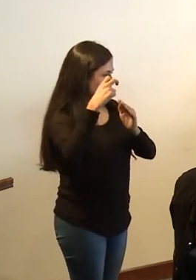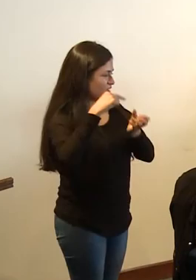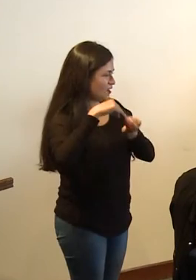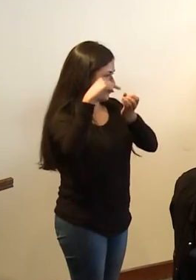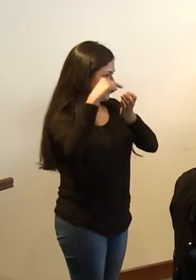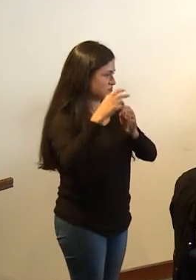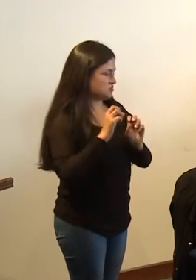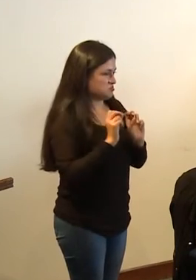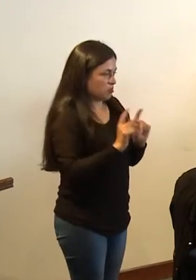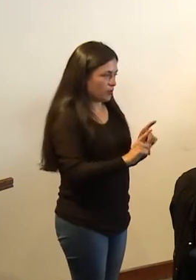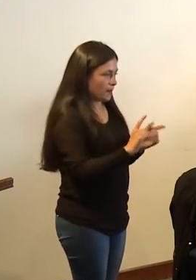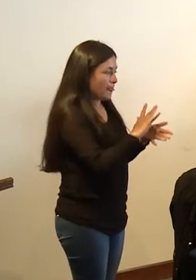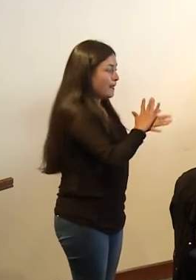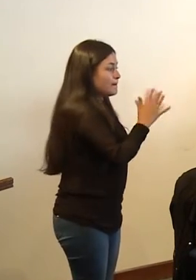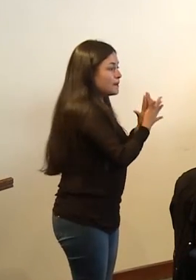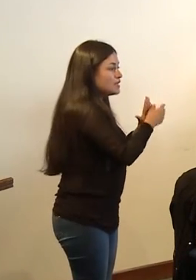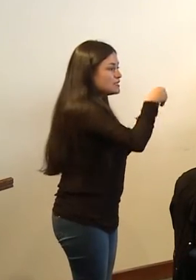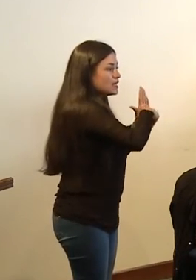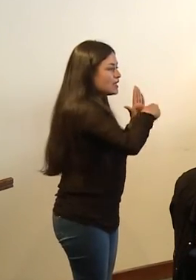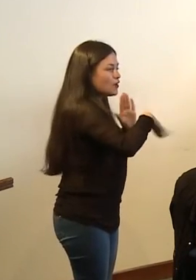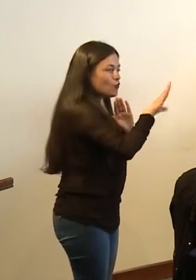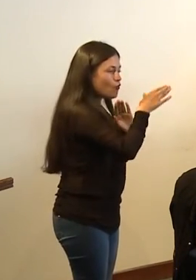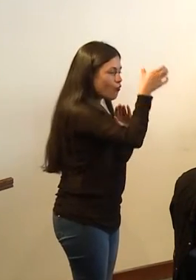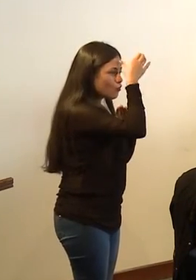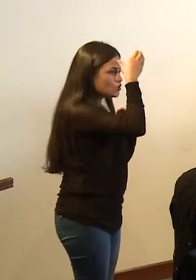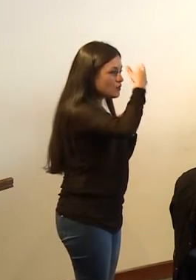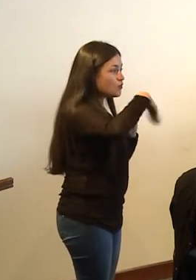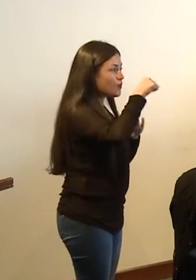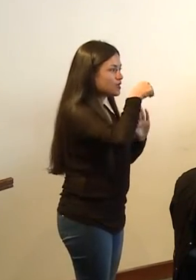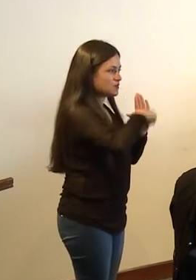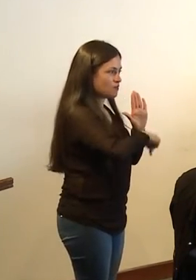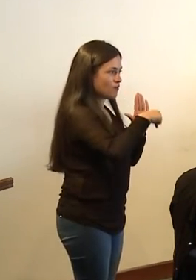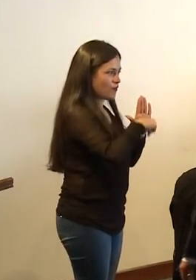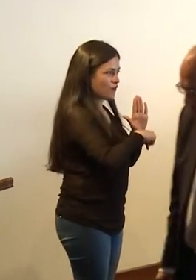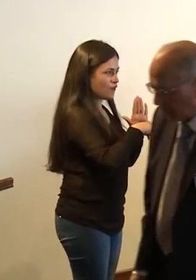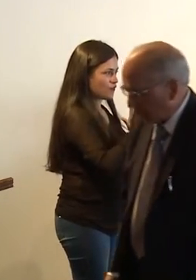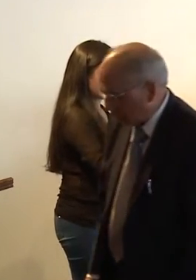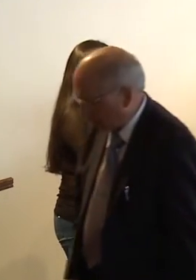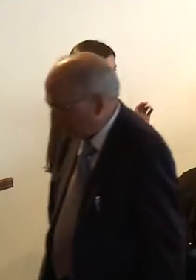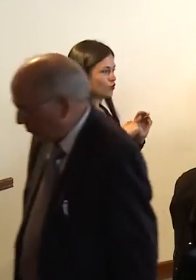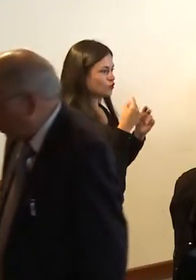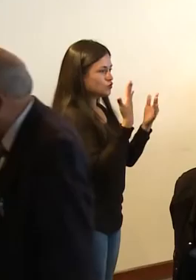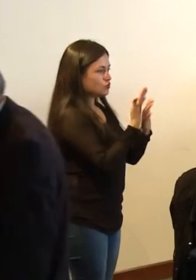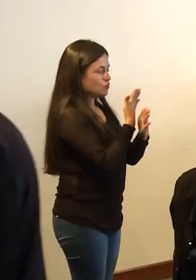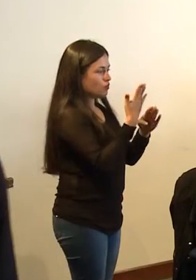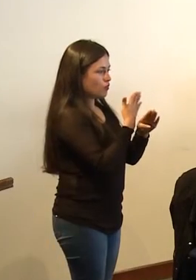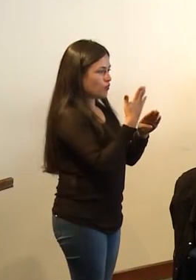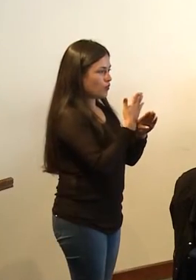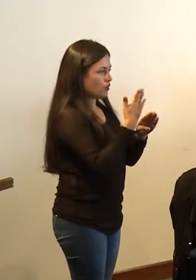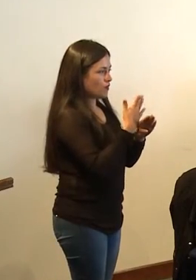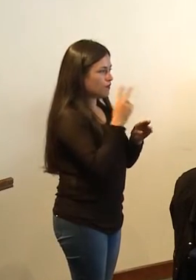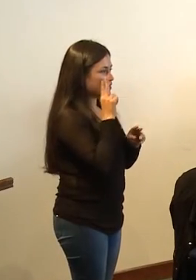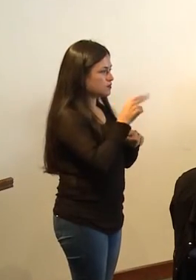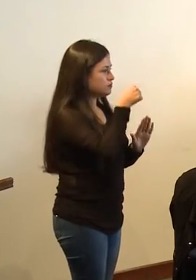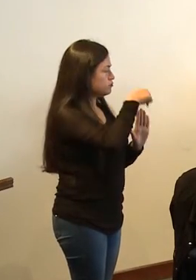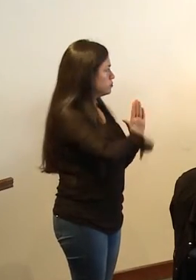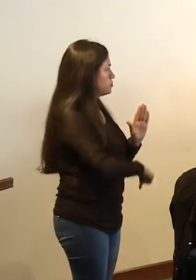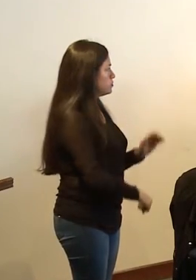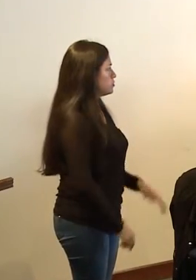ética de la paz y todo eso más profunda, nos las vemos con estos conflictos que están ahí que van a ser muy